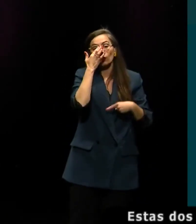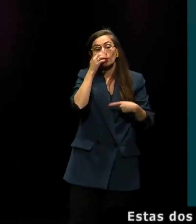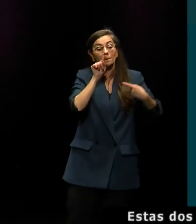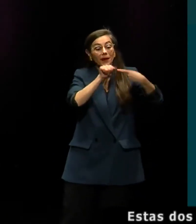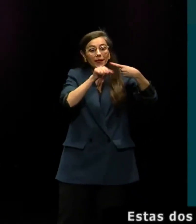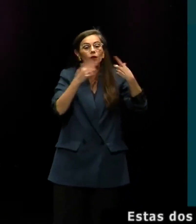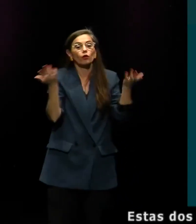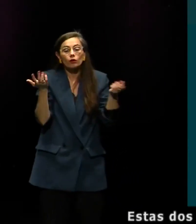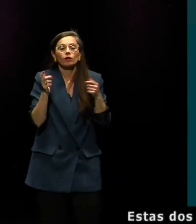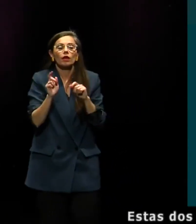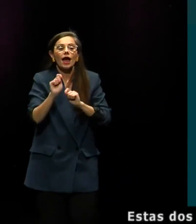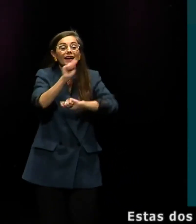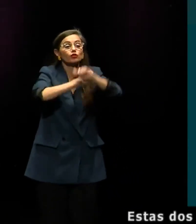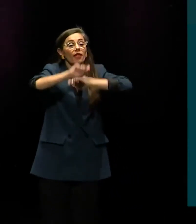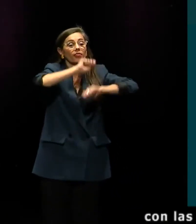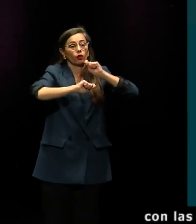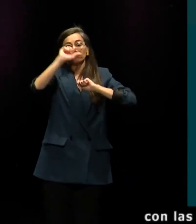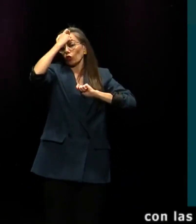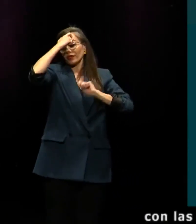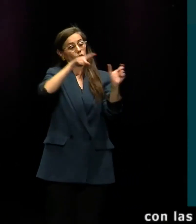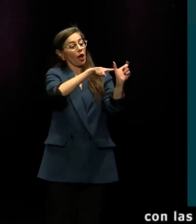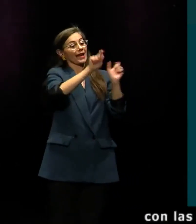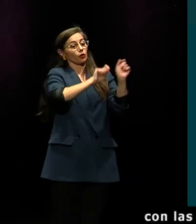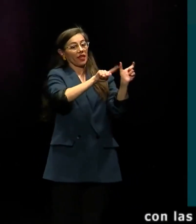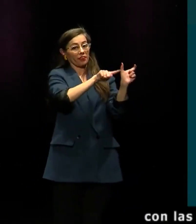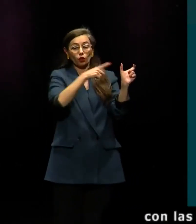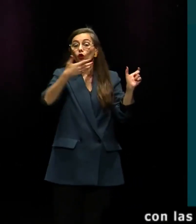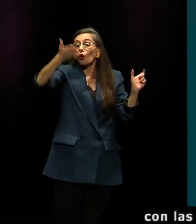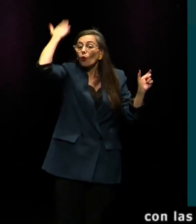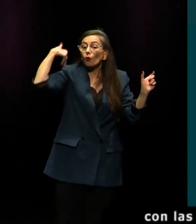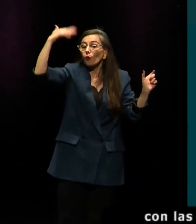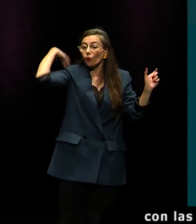cubrir 3 objetivos. El primero,